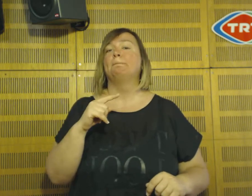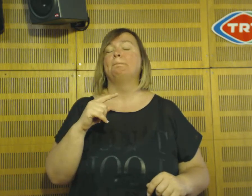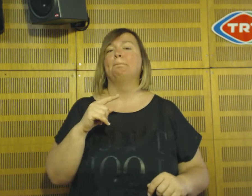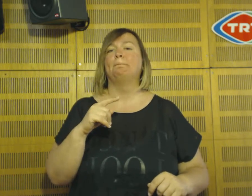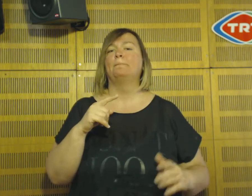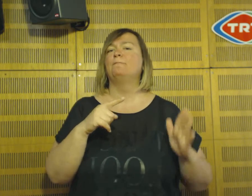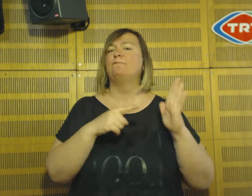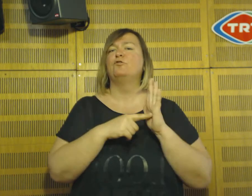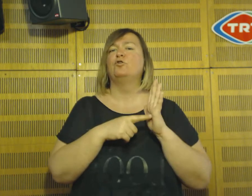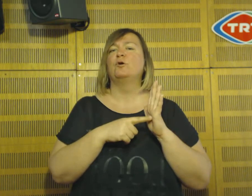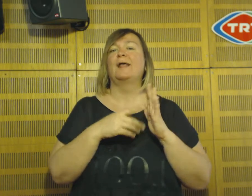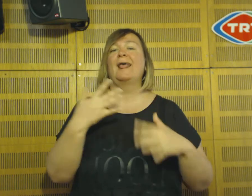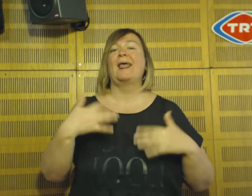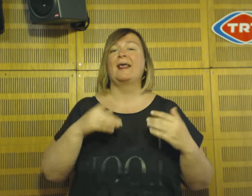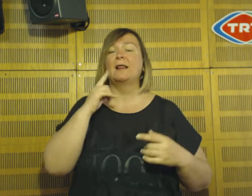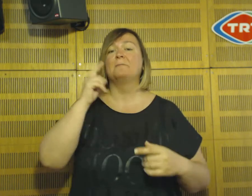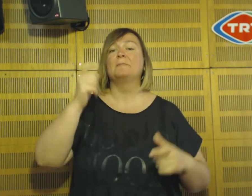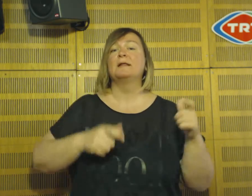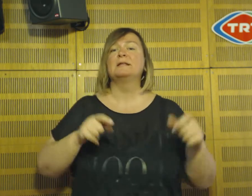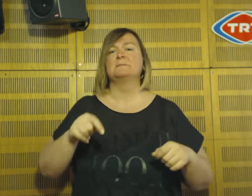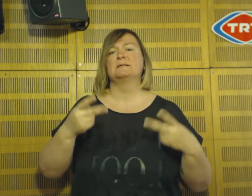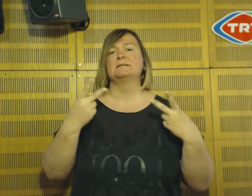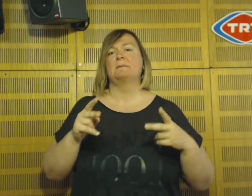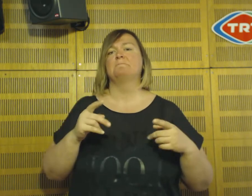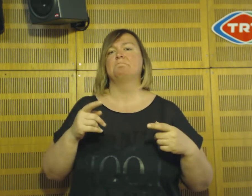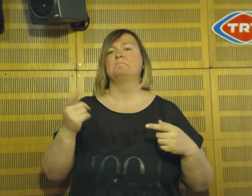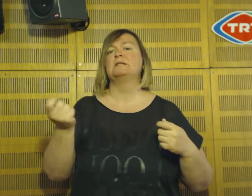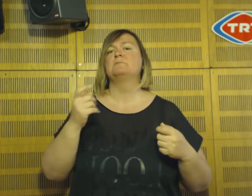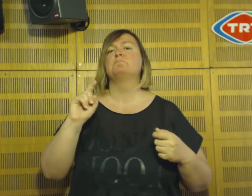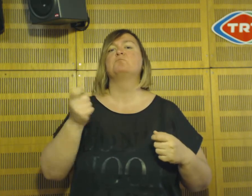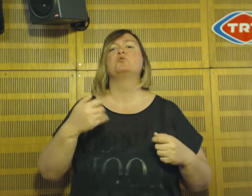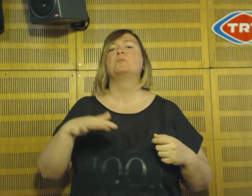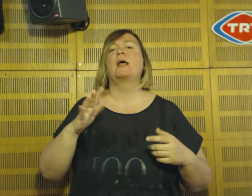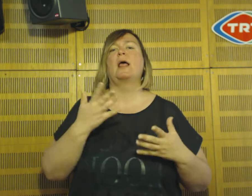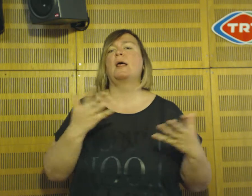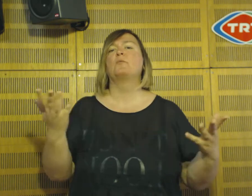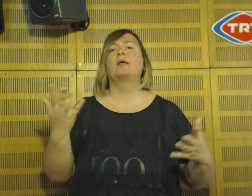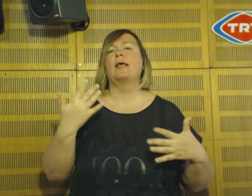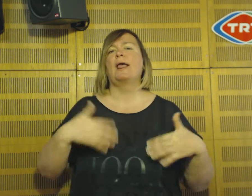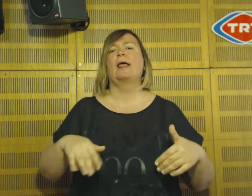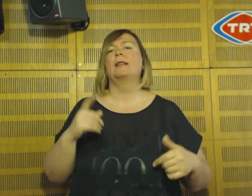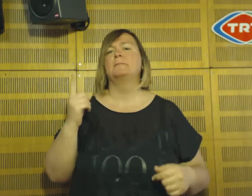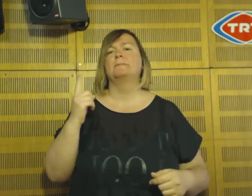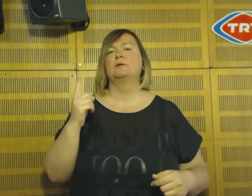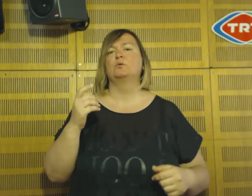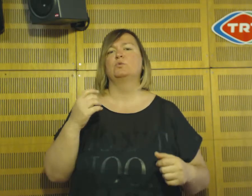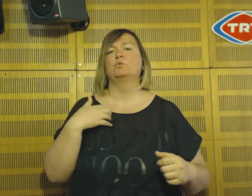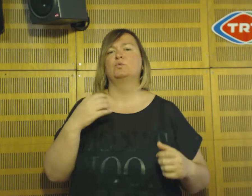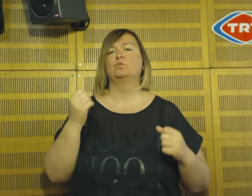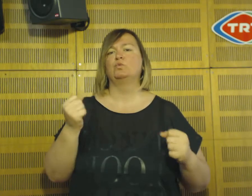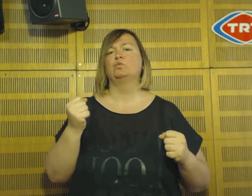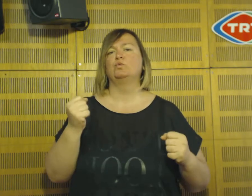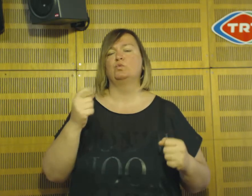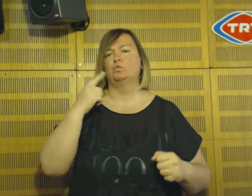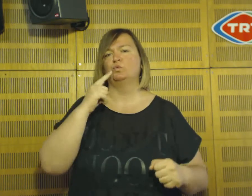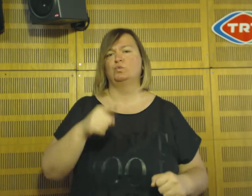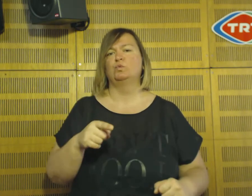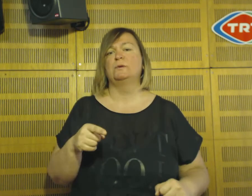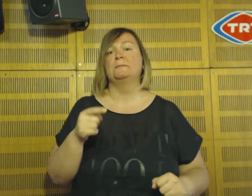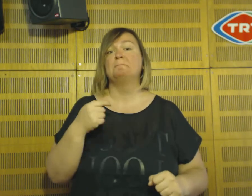vurgu, engelli bireylerin şu anda serbest piyasada iş bulamamasının önündeki en büyük engellerden bir tanesi tutumlar olarak çıkıyor. Ve biz o nedenle